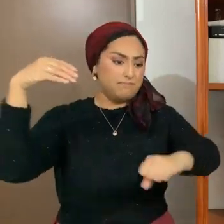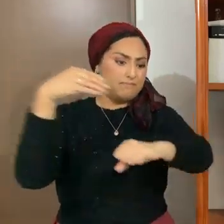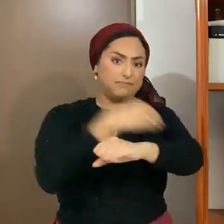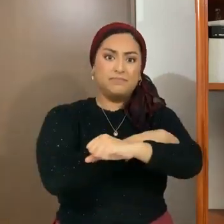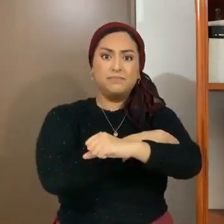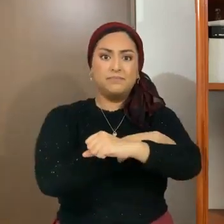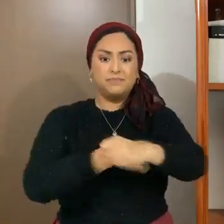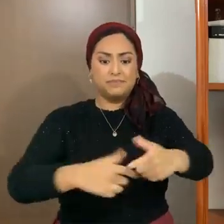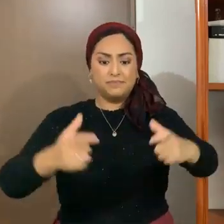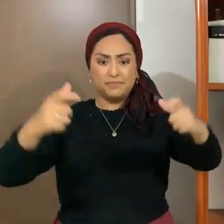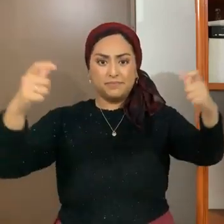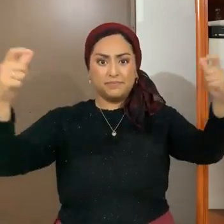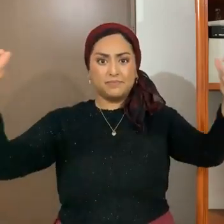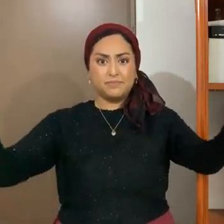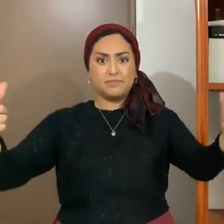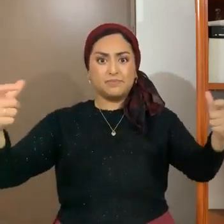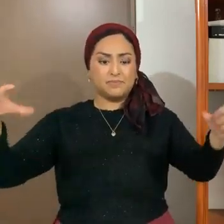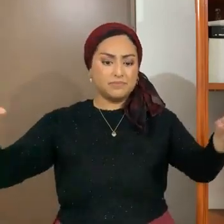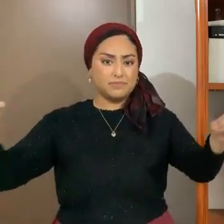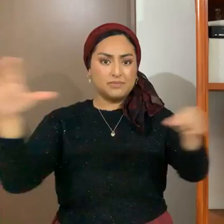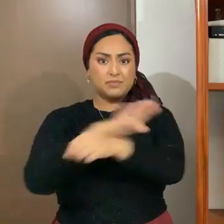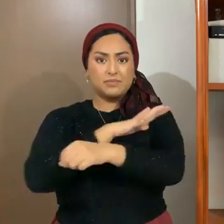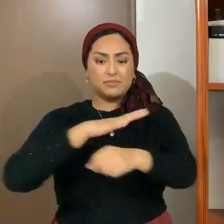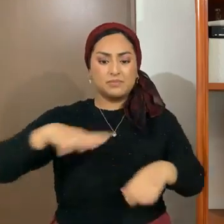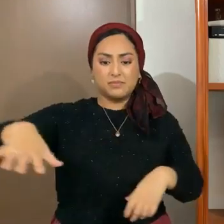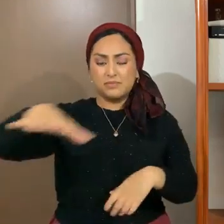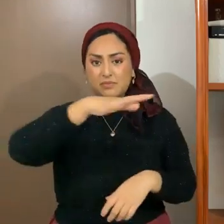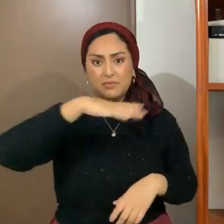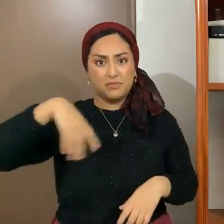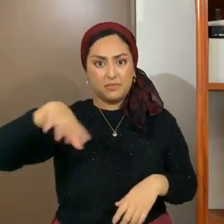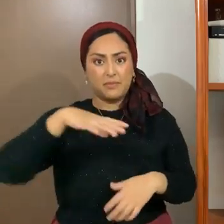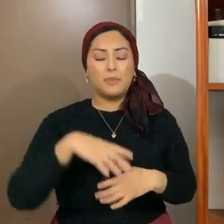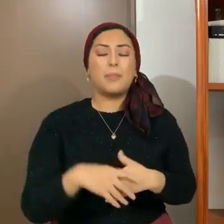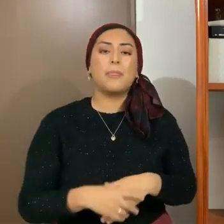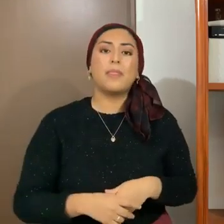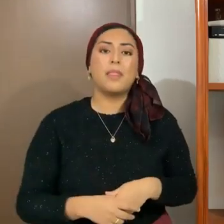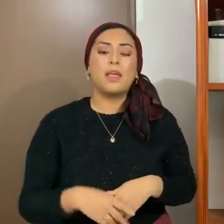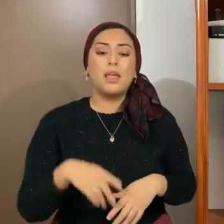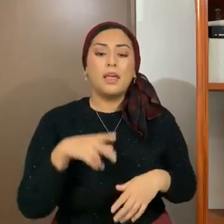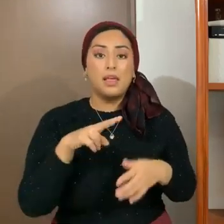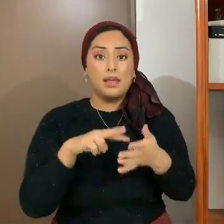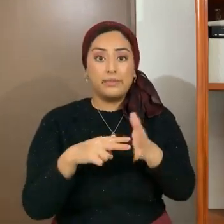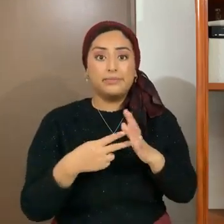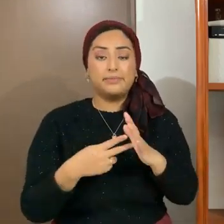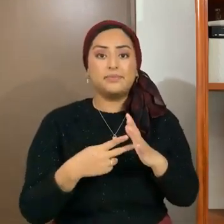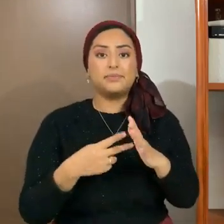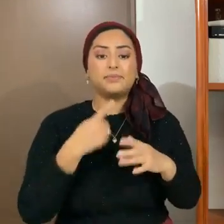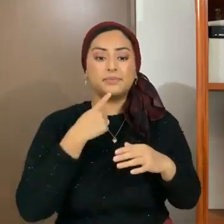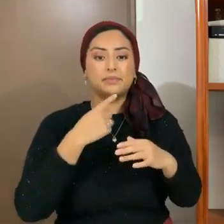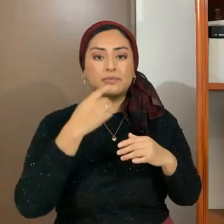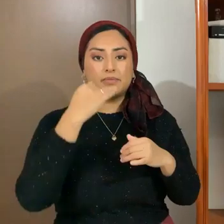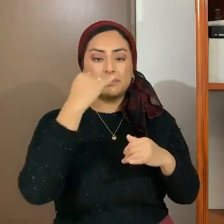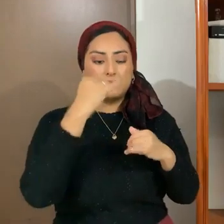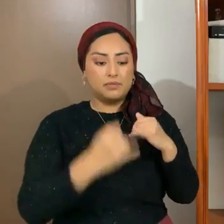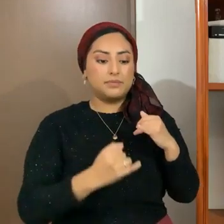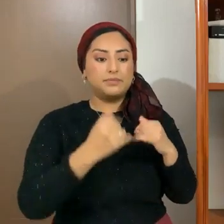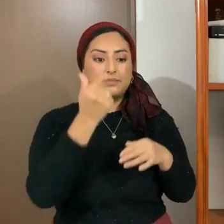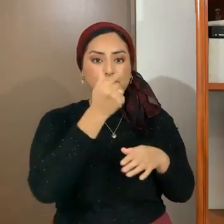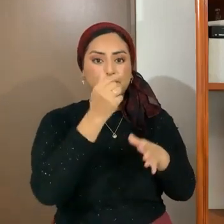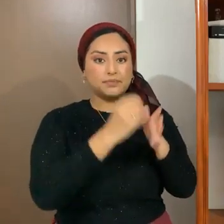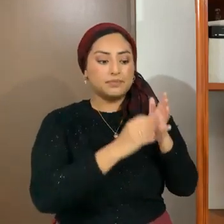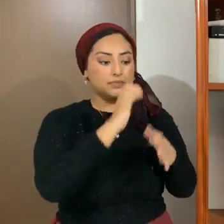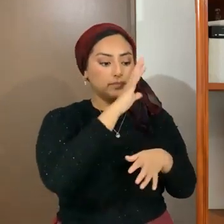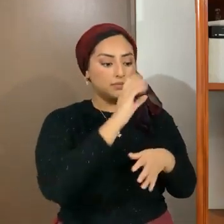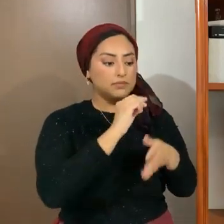y se llenó de ellos la tierra. Esto es el término de Génesis